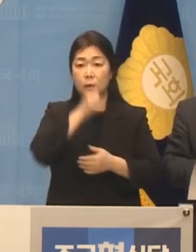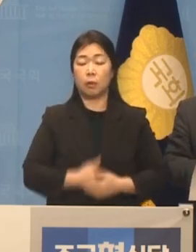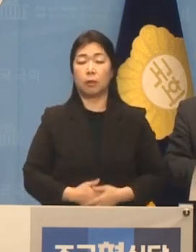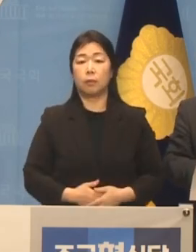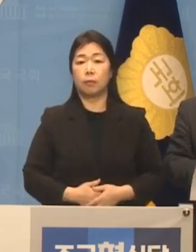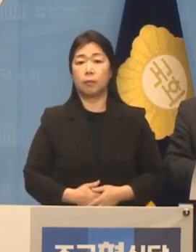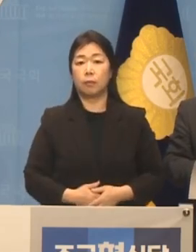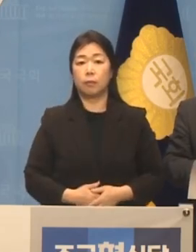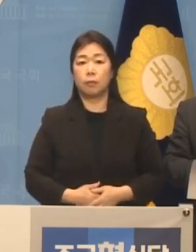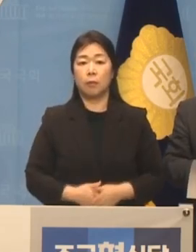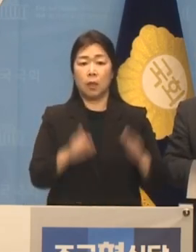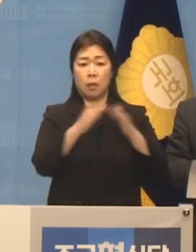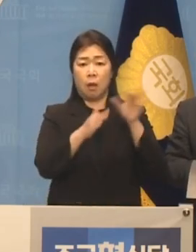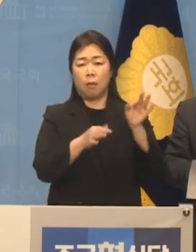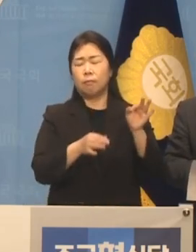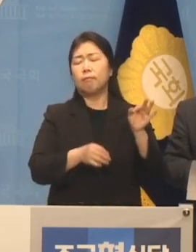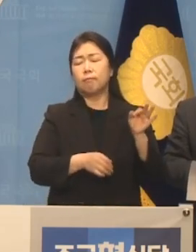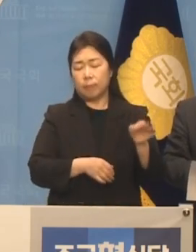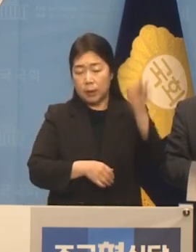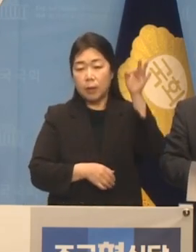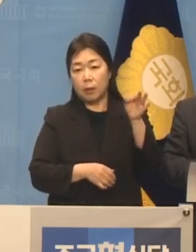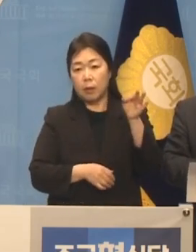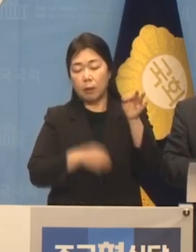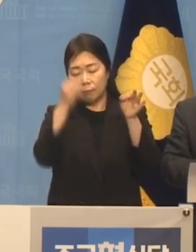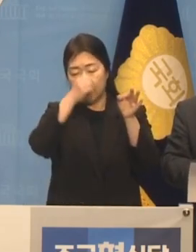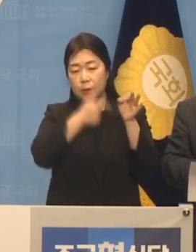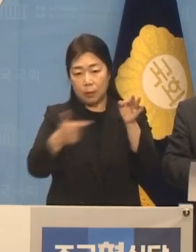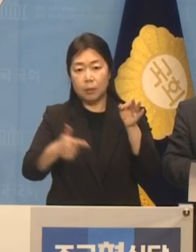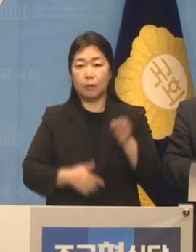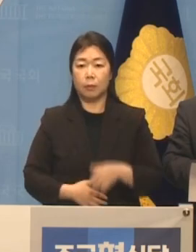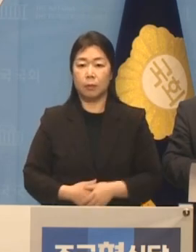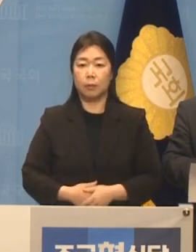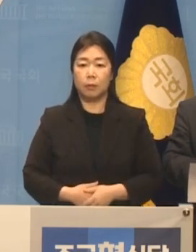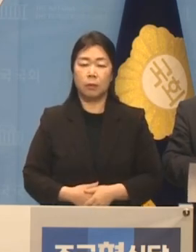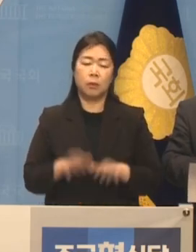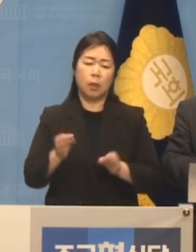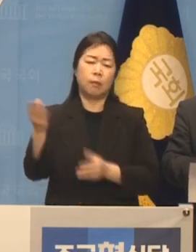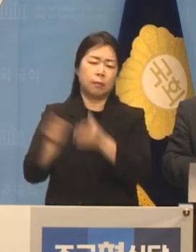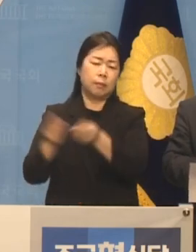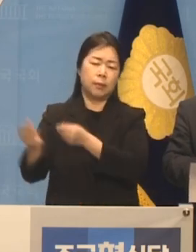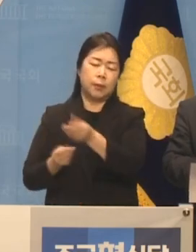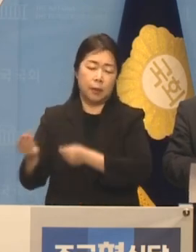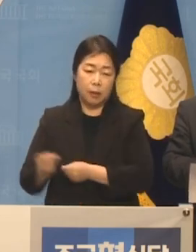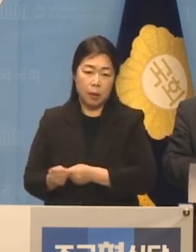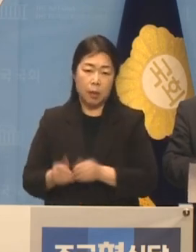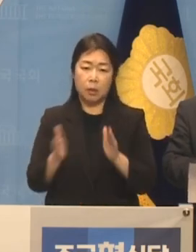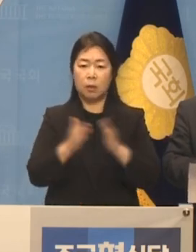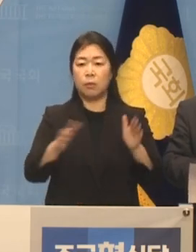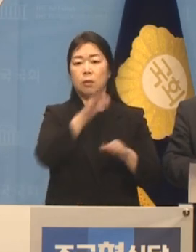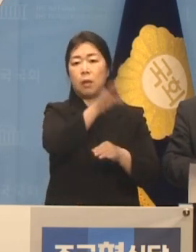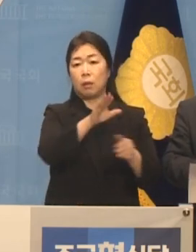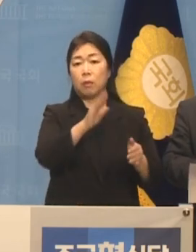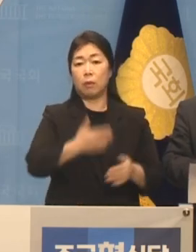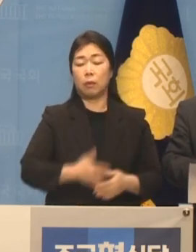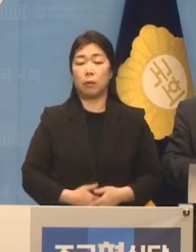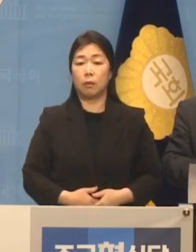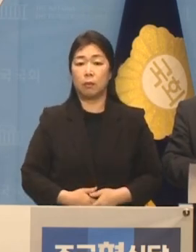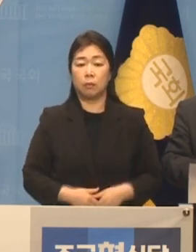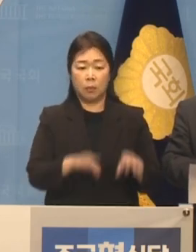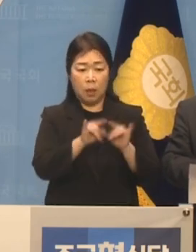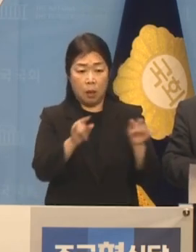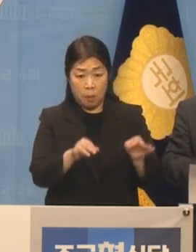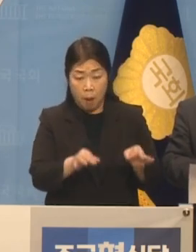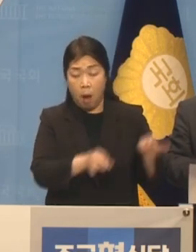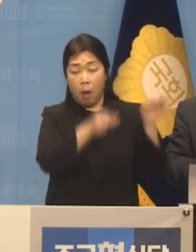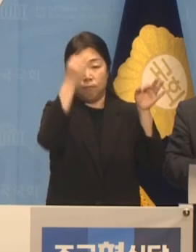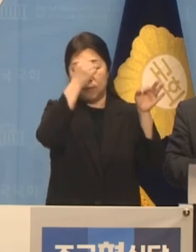일으키지 않고서는 구입할 수 없게 되었습니다. 영끌이라고 하는 슬픈 언어로 등장했습니다. 땅값도 너무